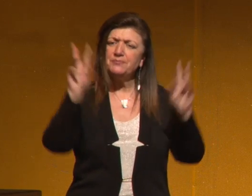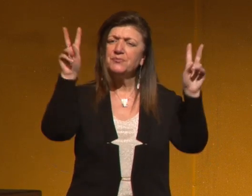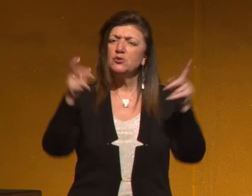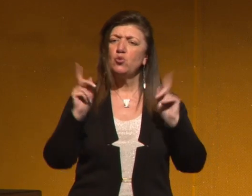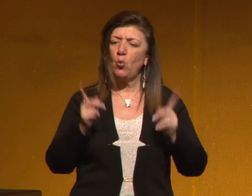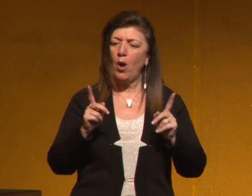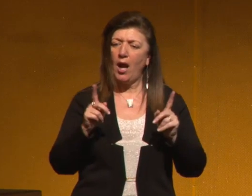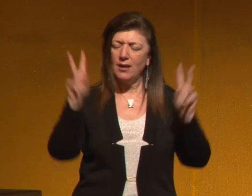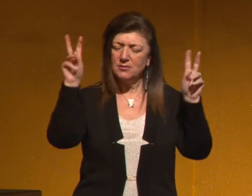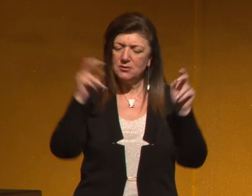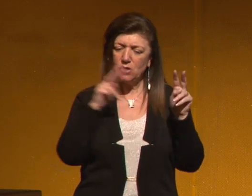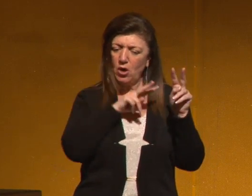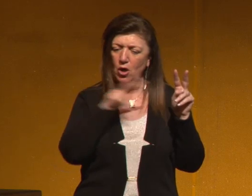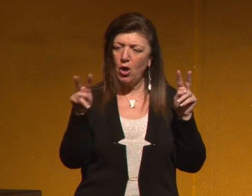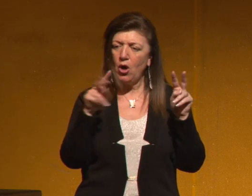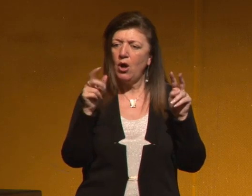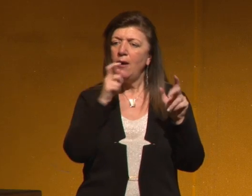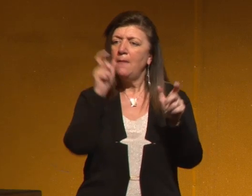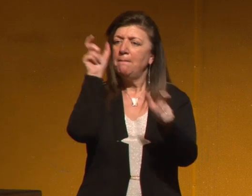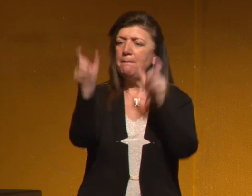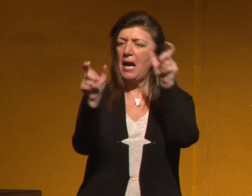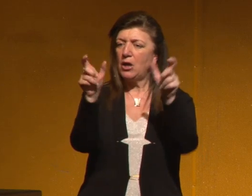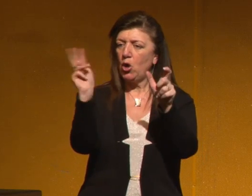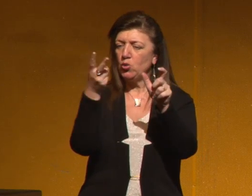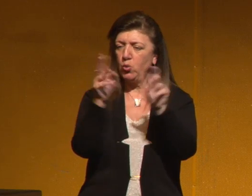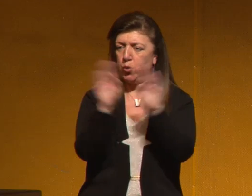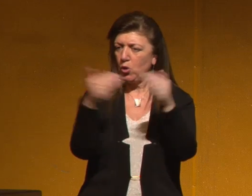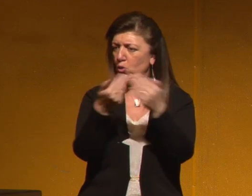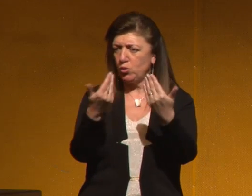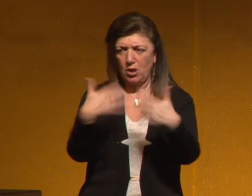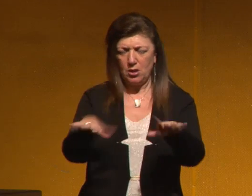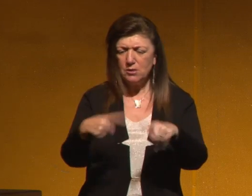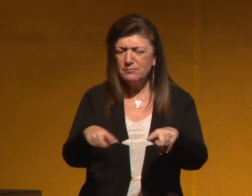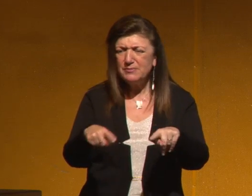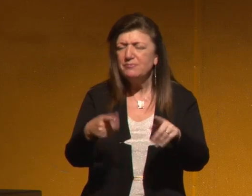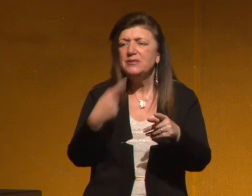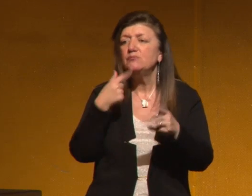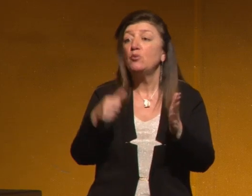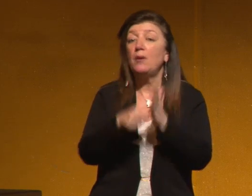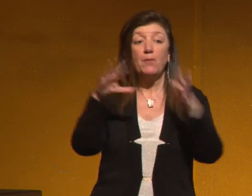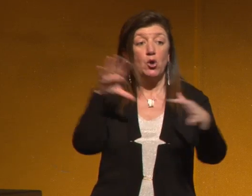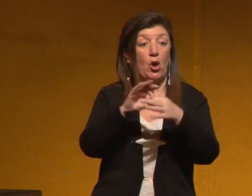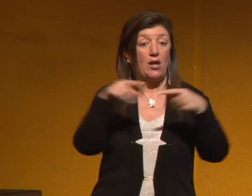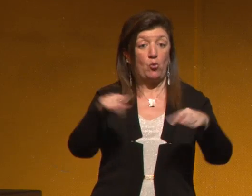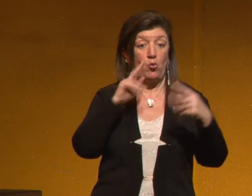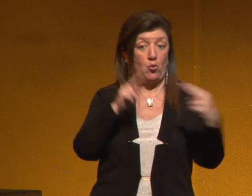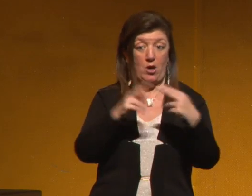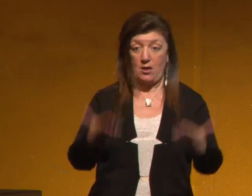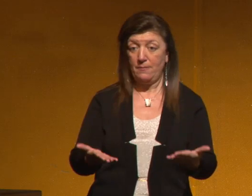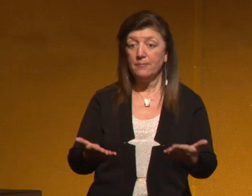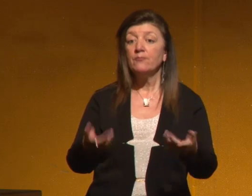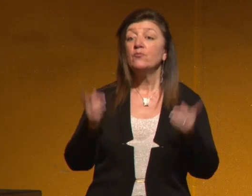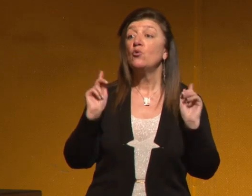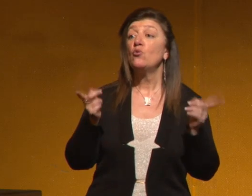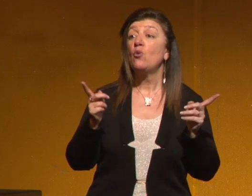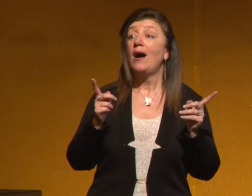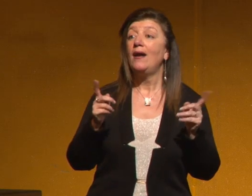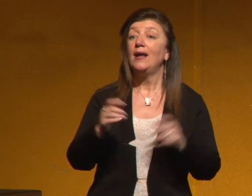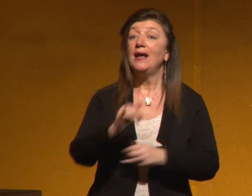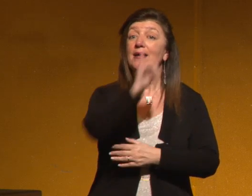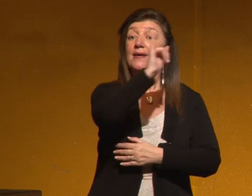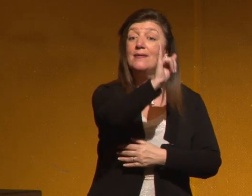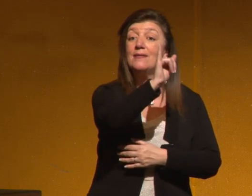racchiude in due parole l'importanza di questo nostro appuntamento i libri